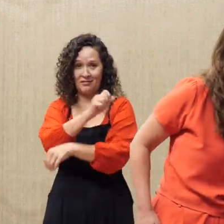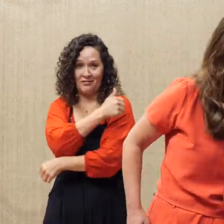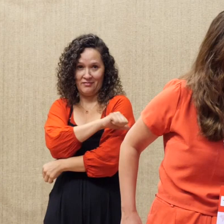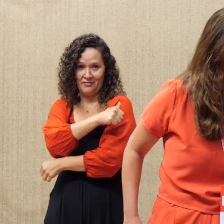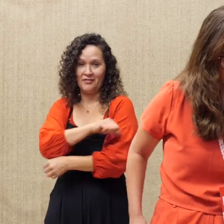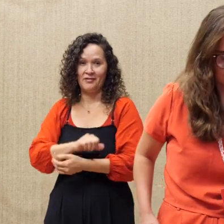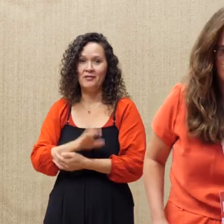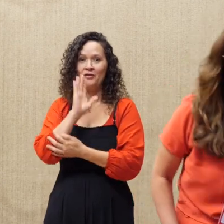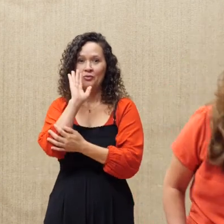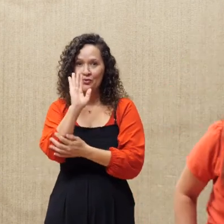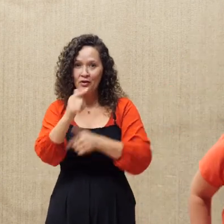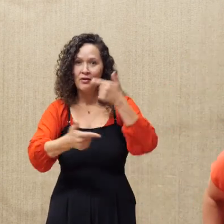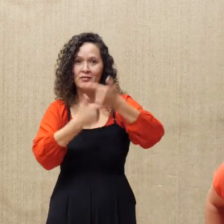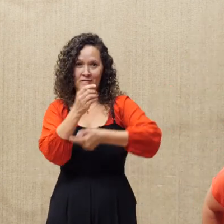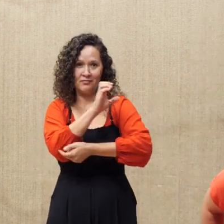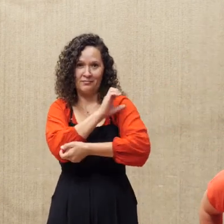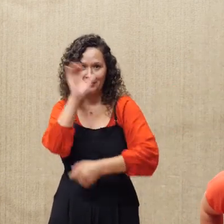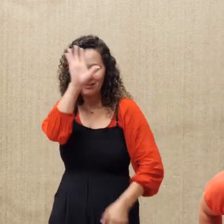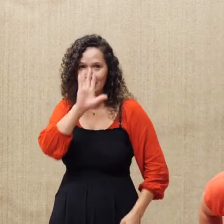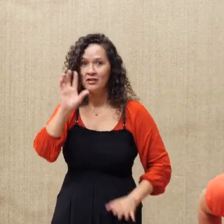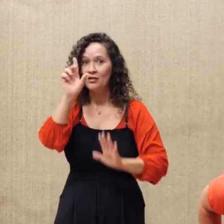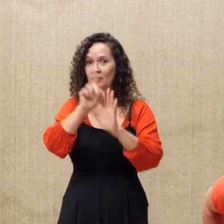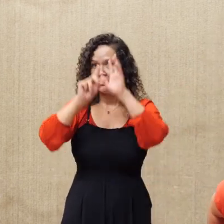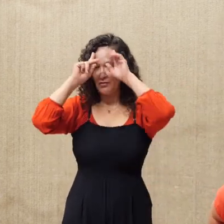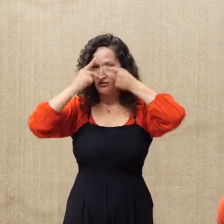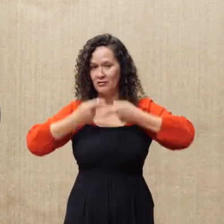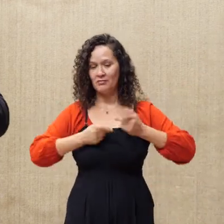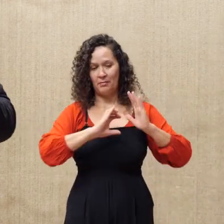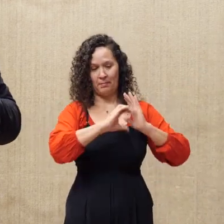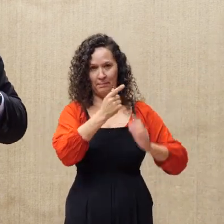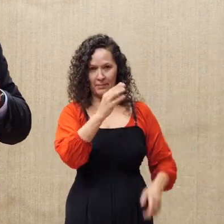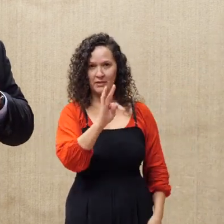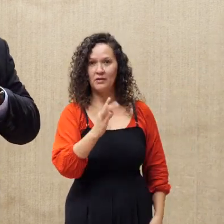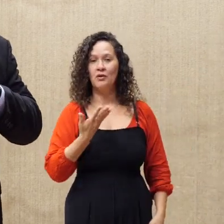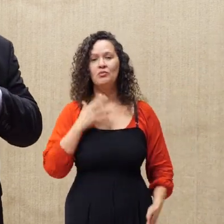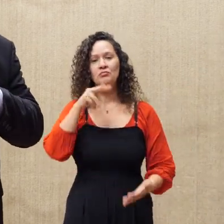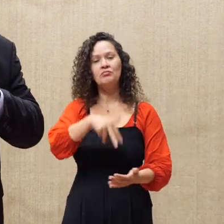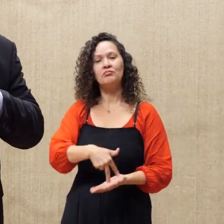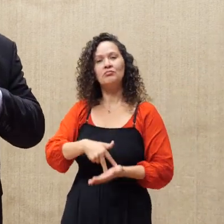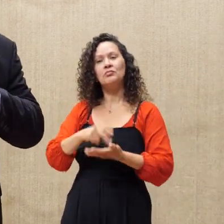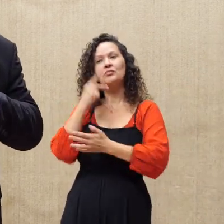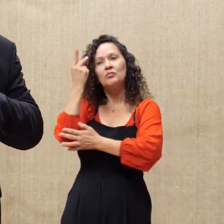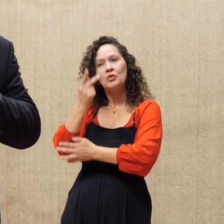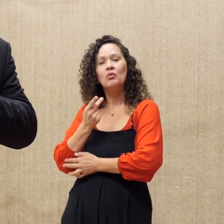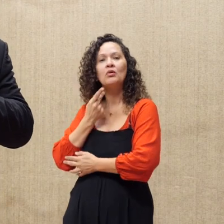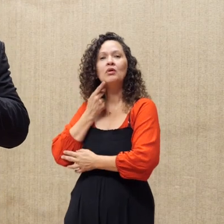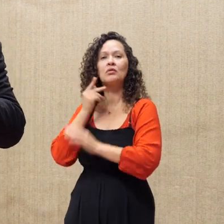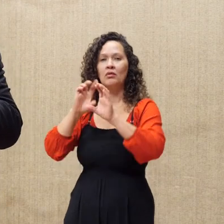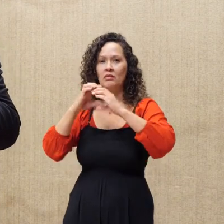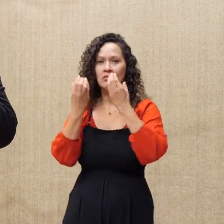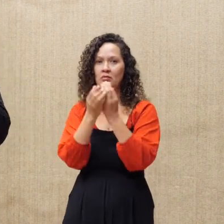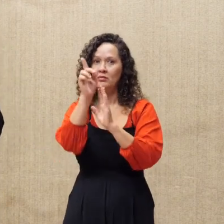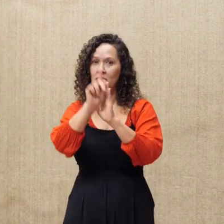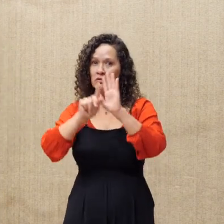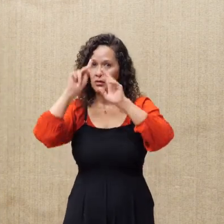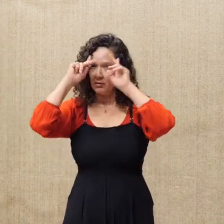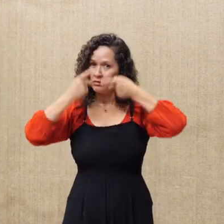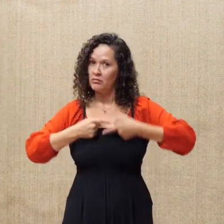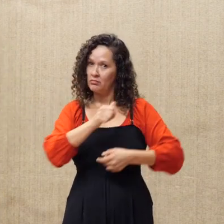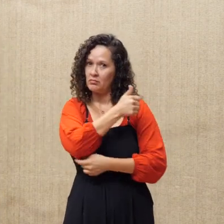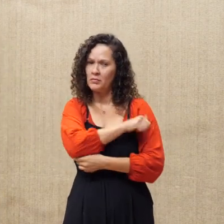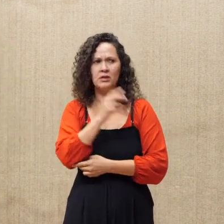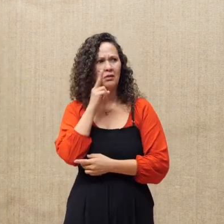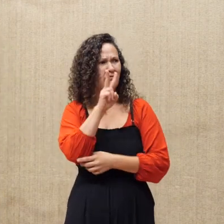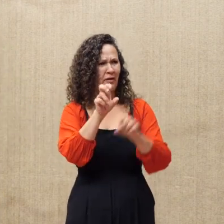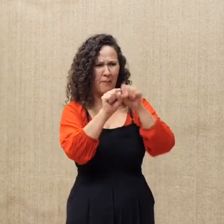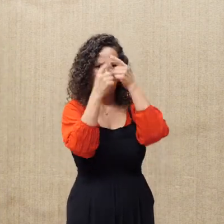Janeiro, fui coordenador nacional de Direitos Humanos do Partido dos Trabalhadores e hoje eu estou procurador da Comissão de Direitos Humanos da OAB do Rio. Então eu